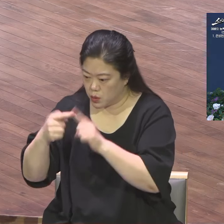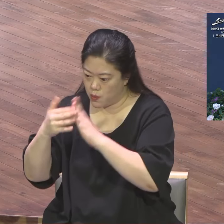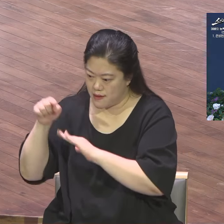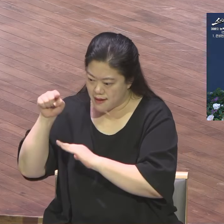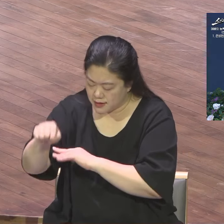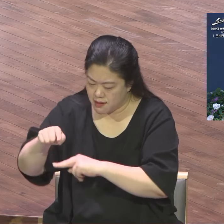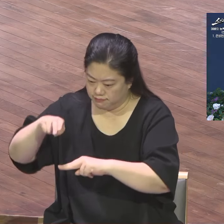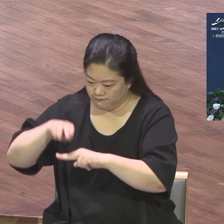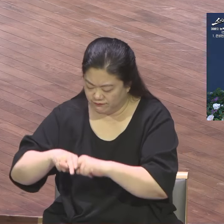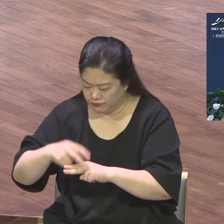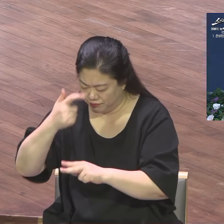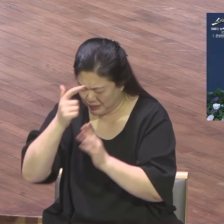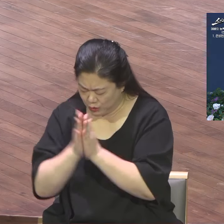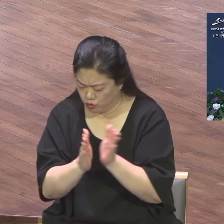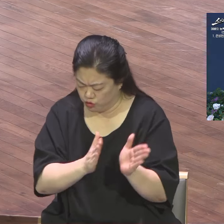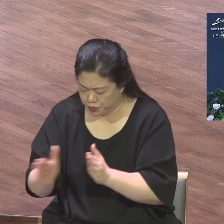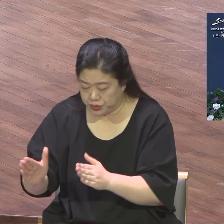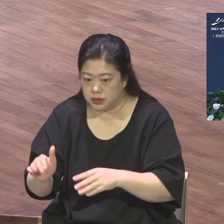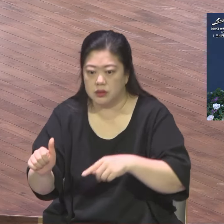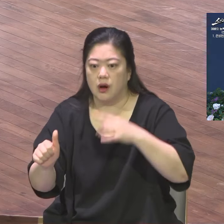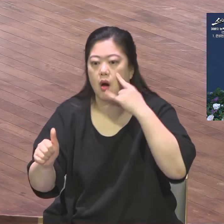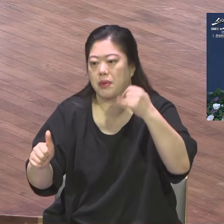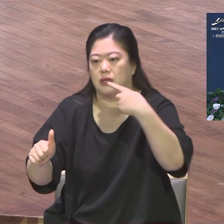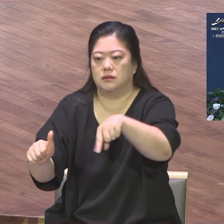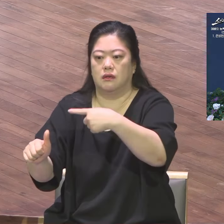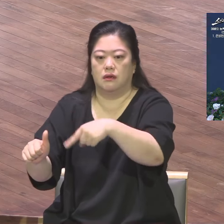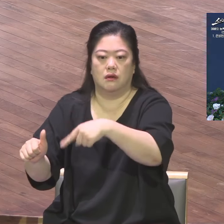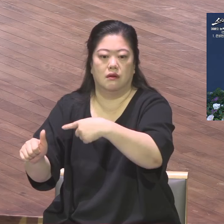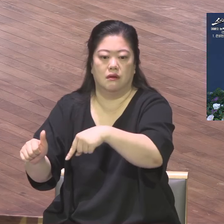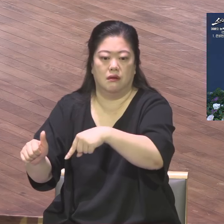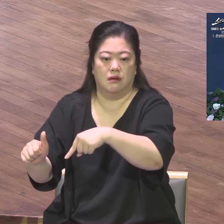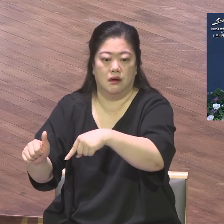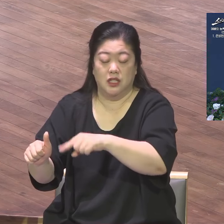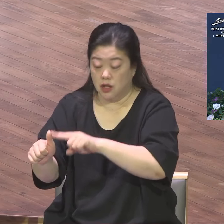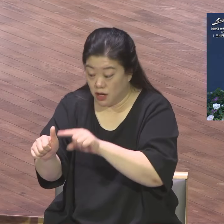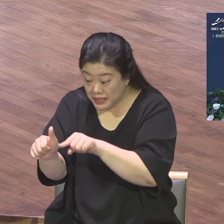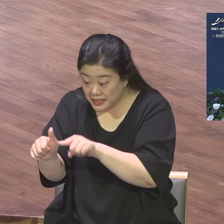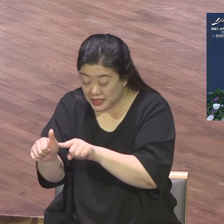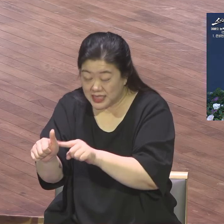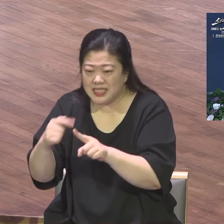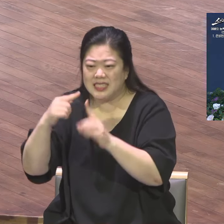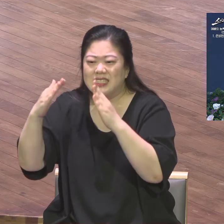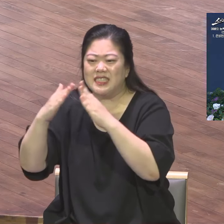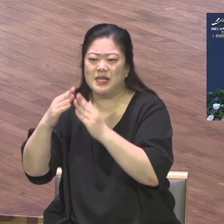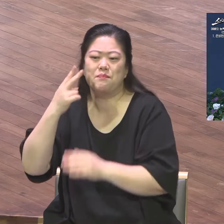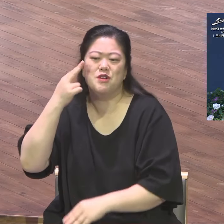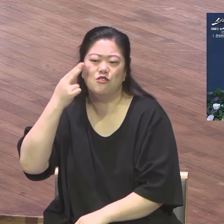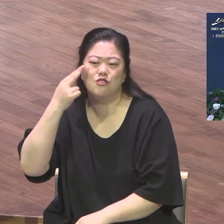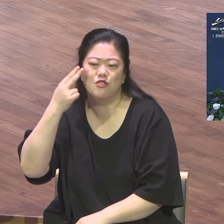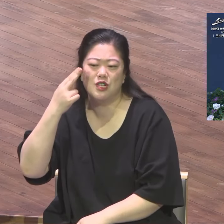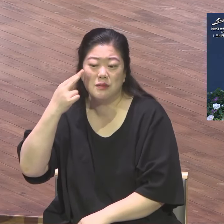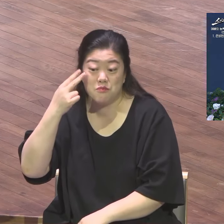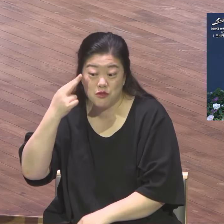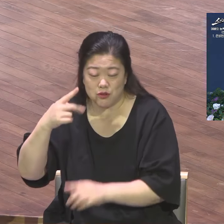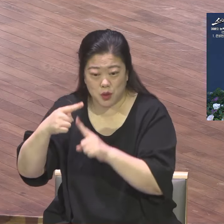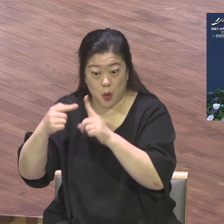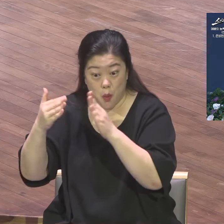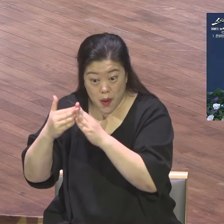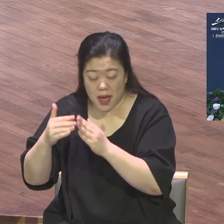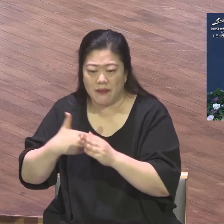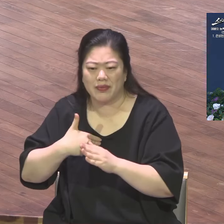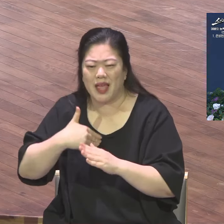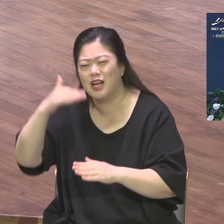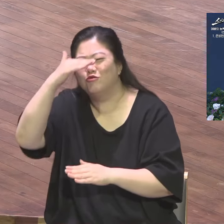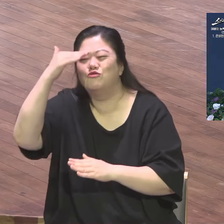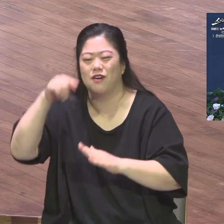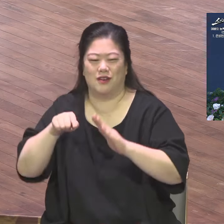먼저 예배 전 교회를 제가 가봤어요. 록펠러가 세운 교회가 한 5천 개 돼요.